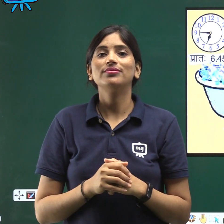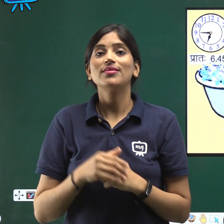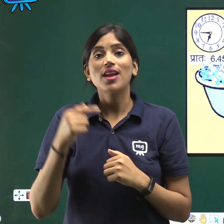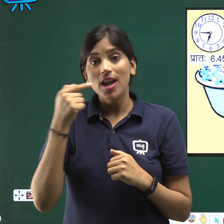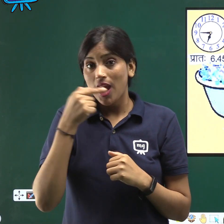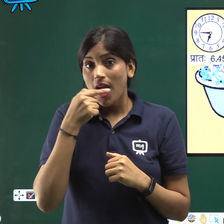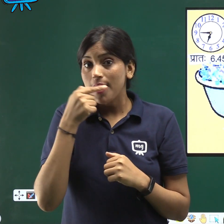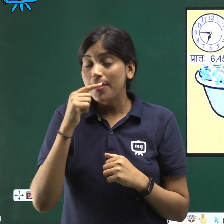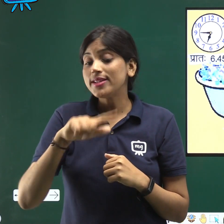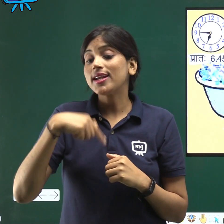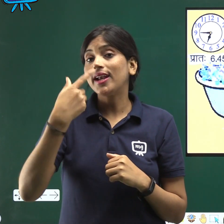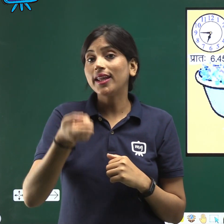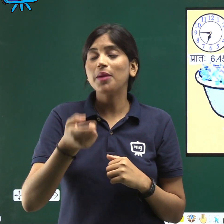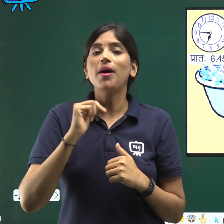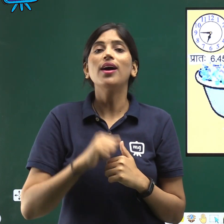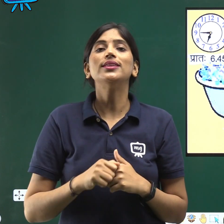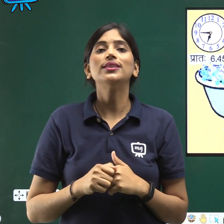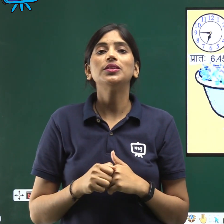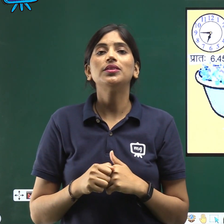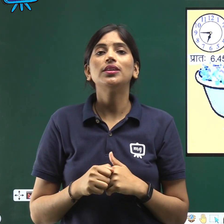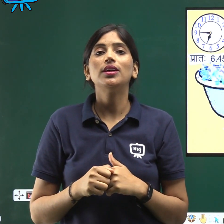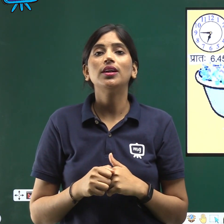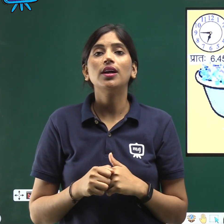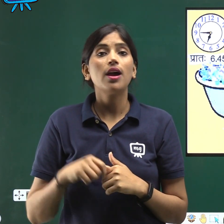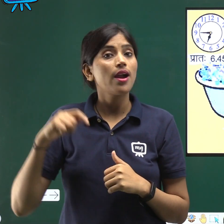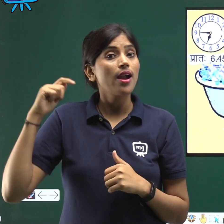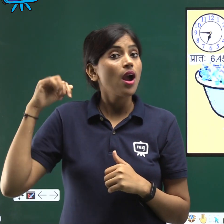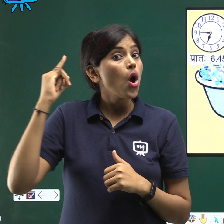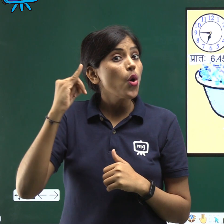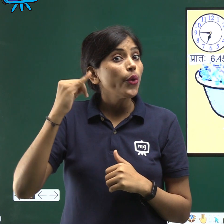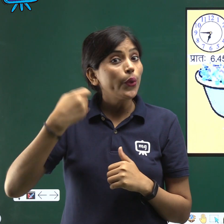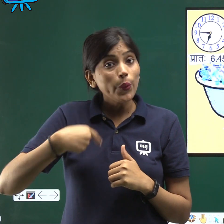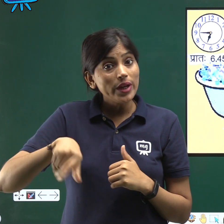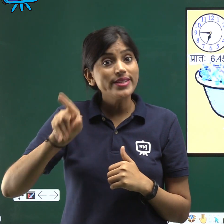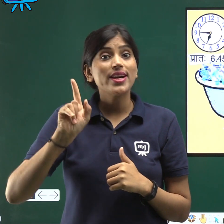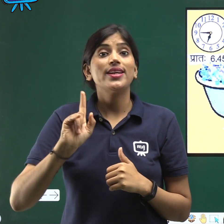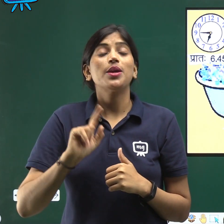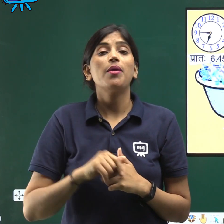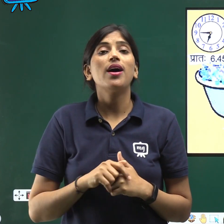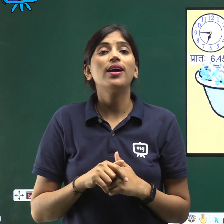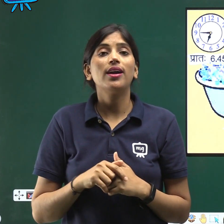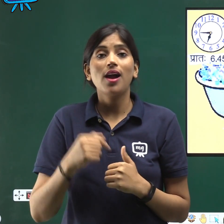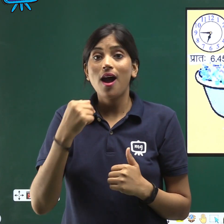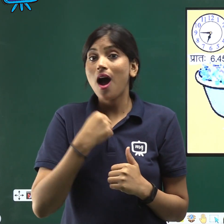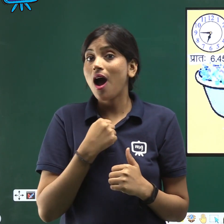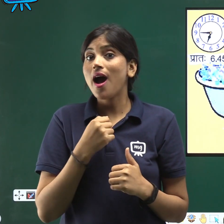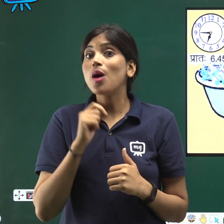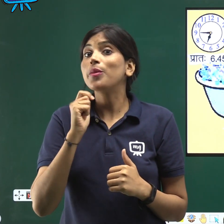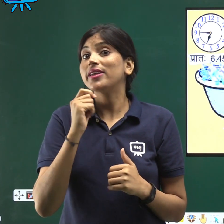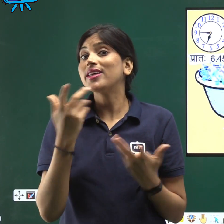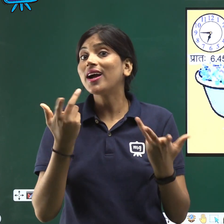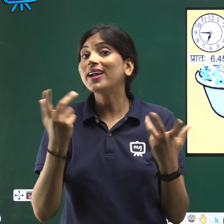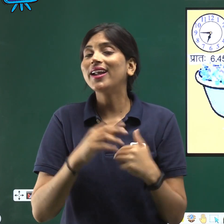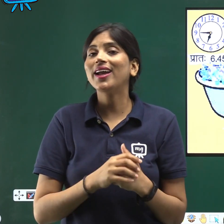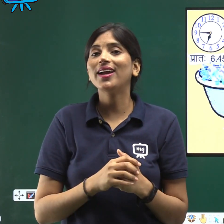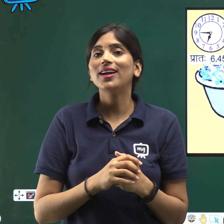ब्रश करने के बाद और टॉयलेट जाने के बाद हमें क्या करना